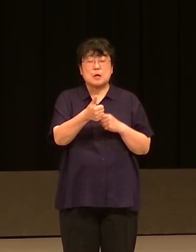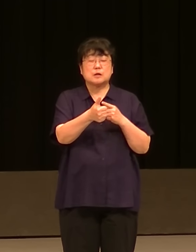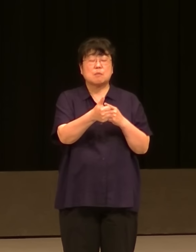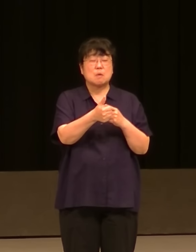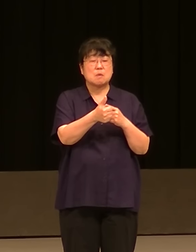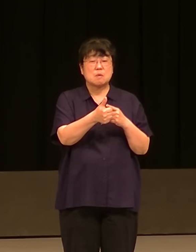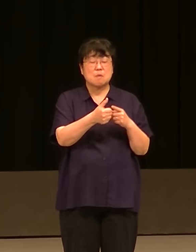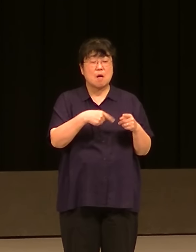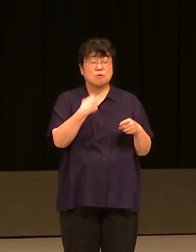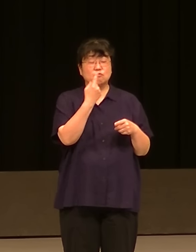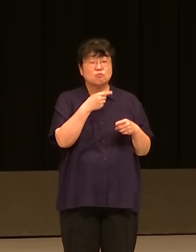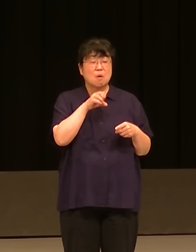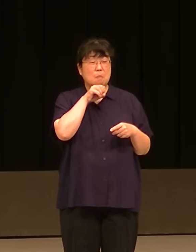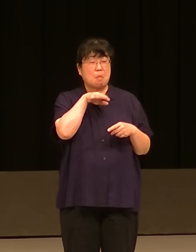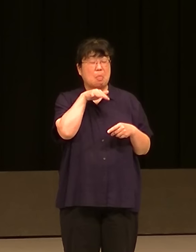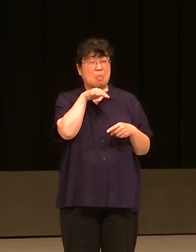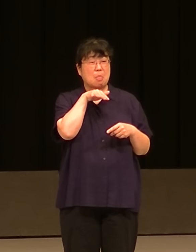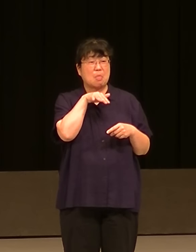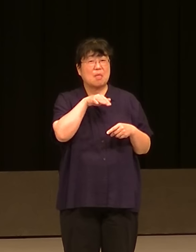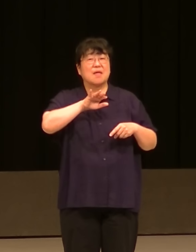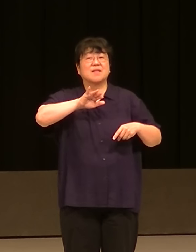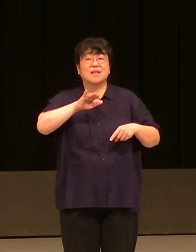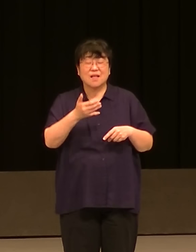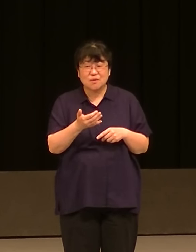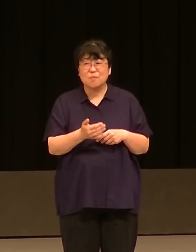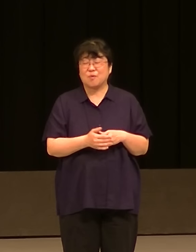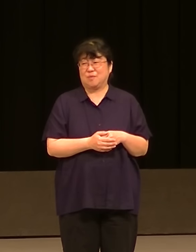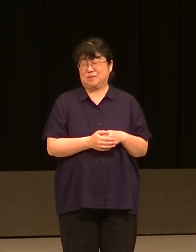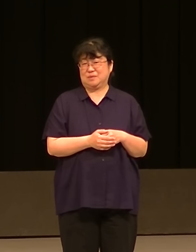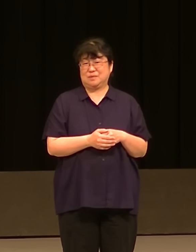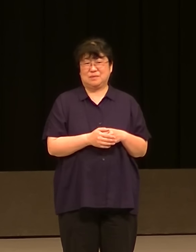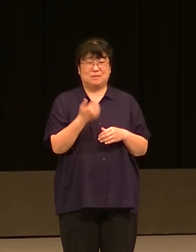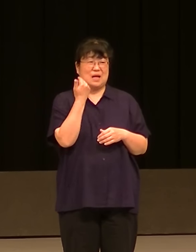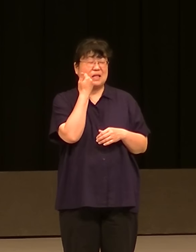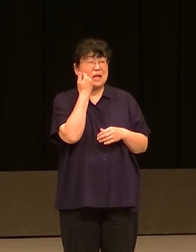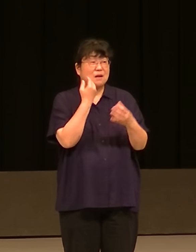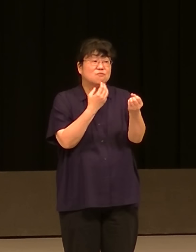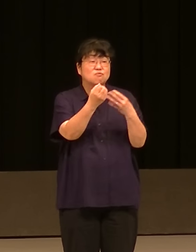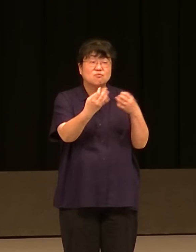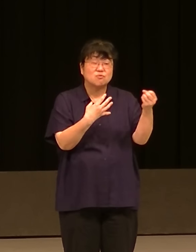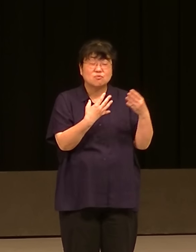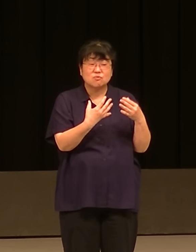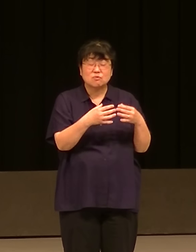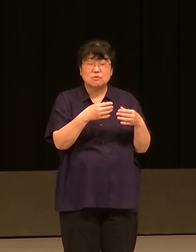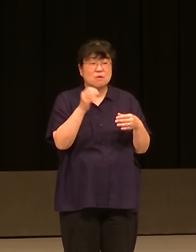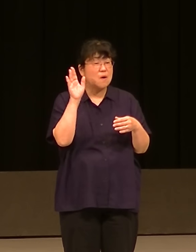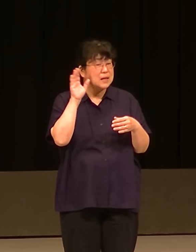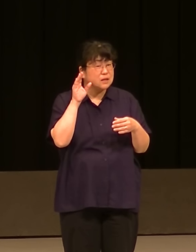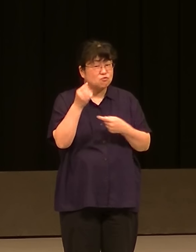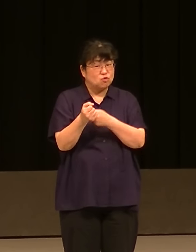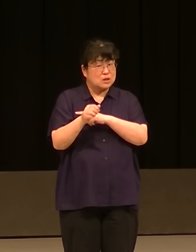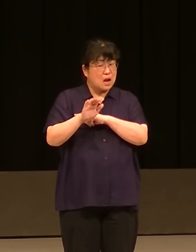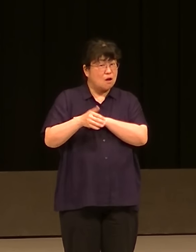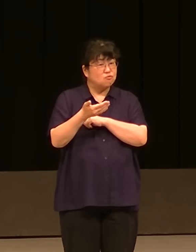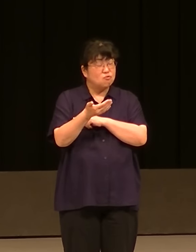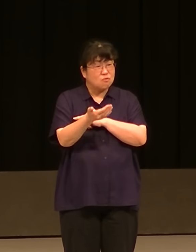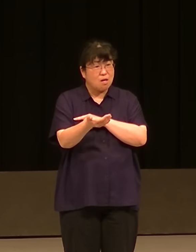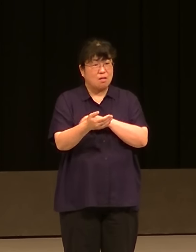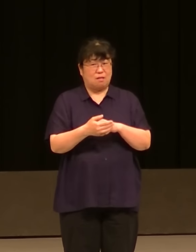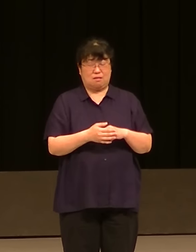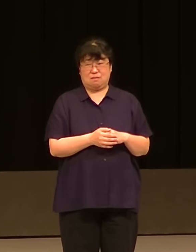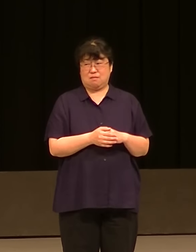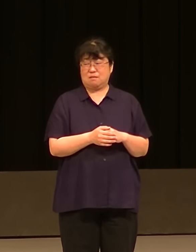が自分の強みだとか、言っておりますが、誰の、言うことを聞く力なのかっていうことが、これまた、ま